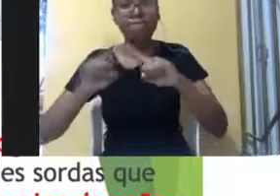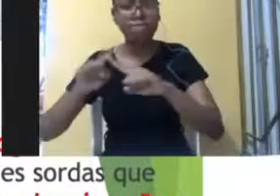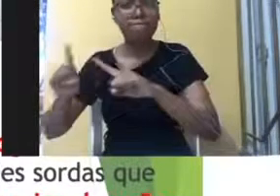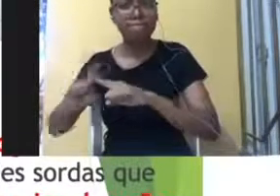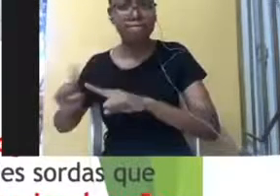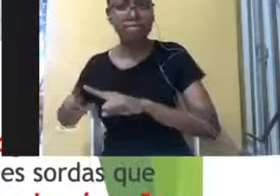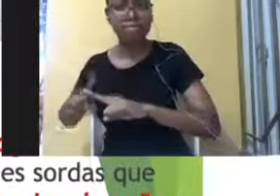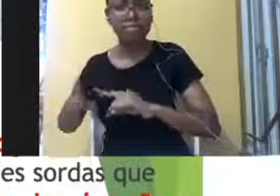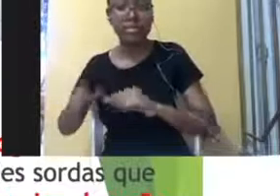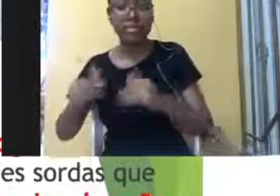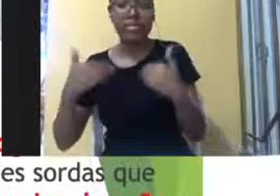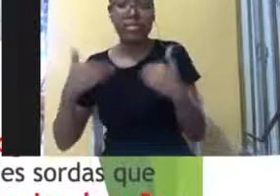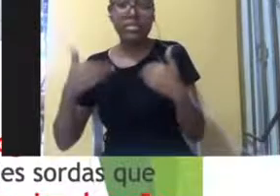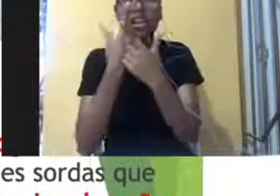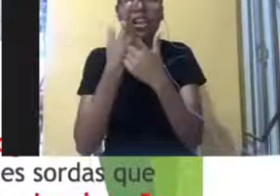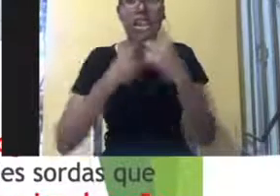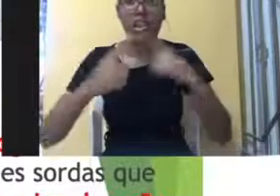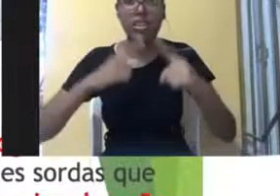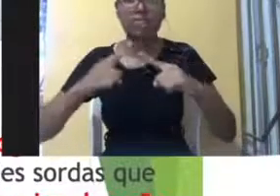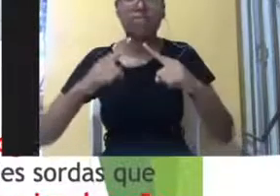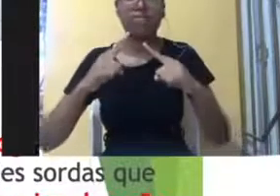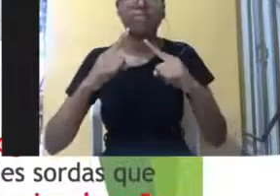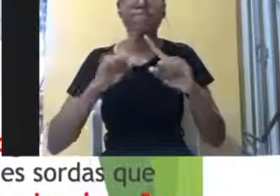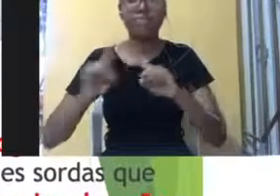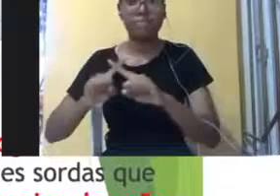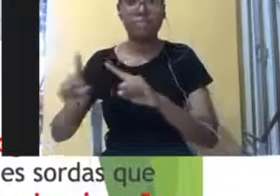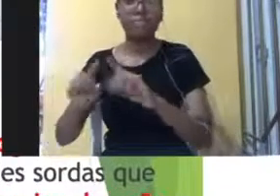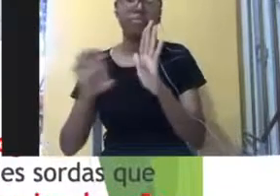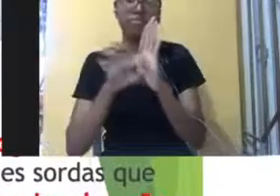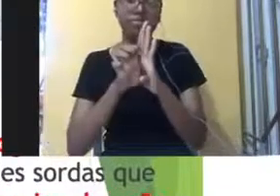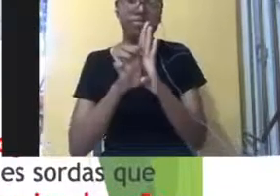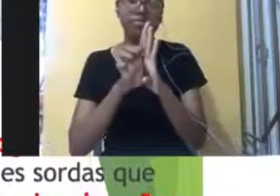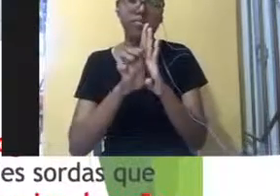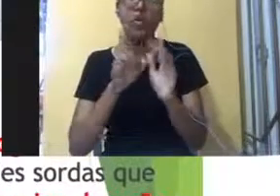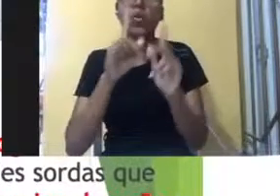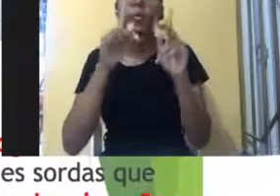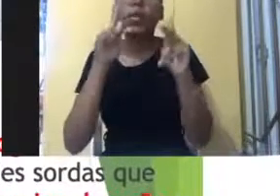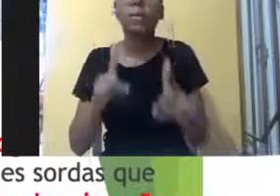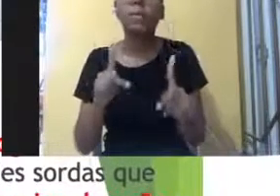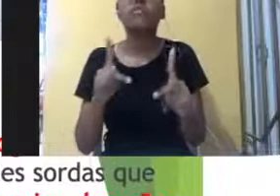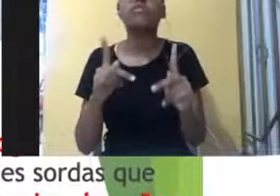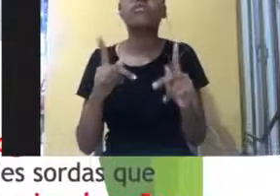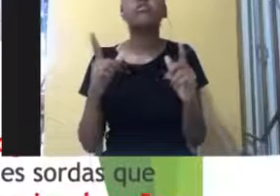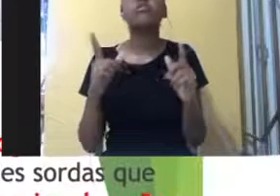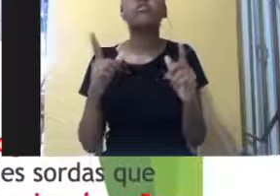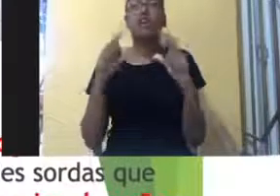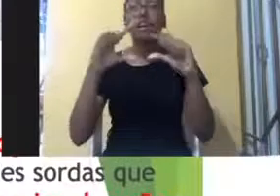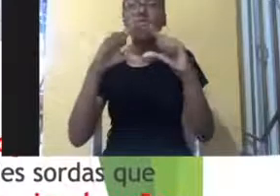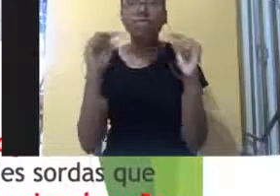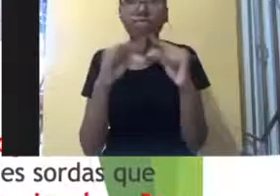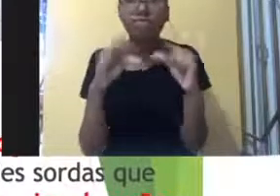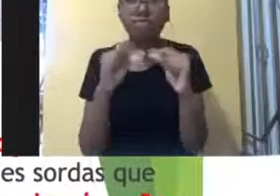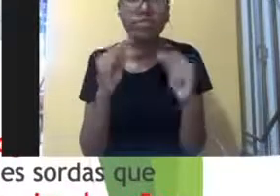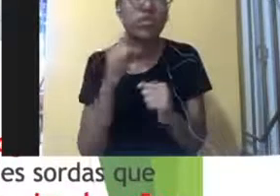por ejemplo, un chino sordo, él arrastra una raza y una nacionalidad, por